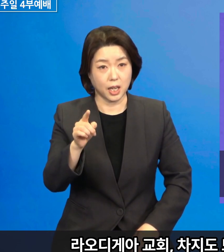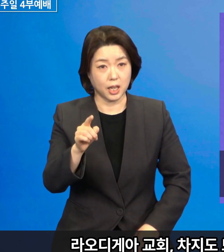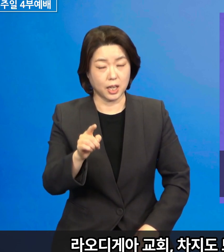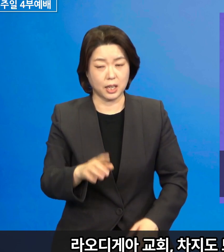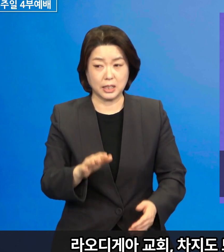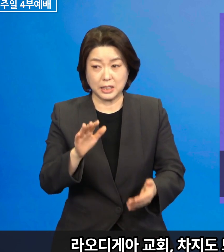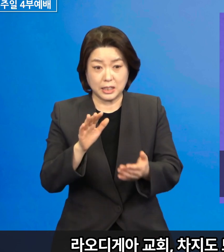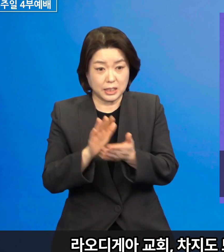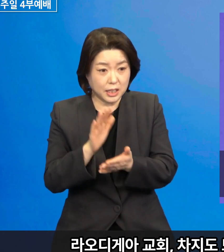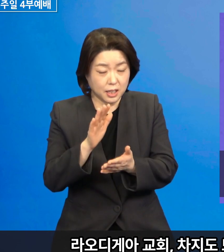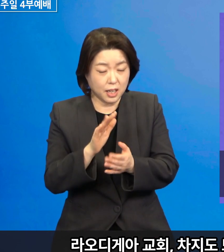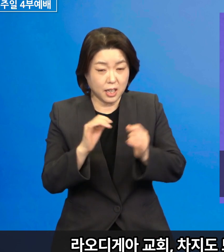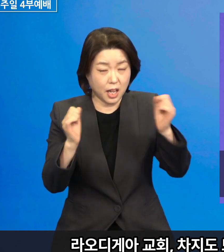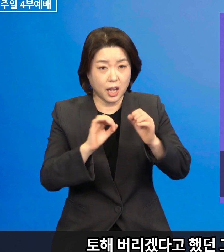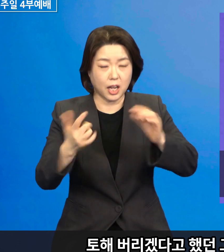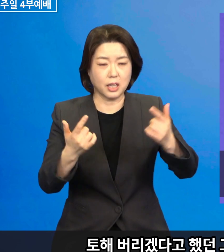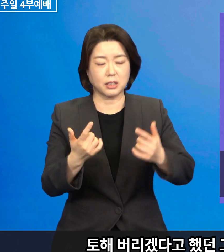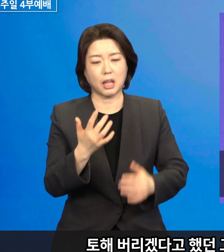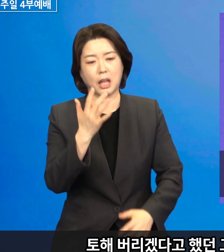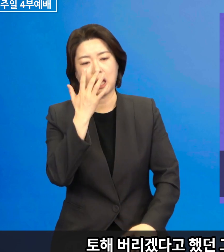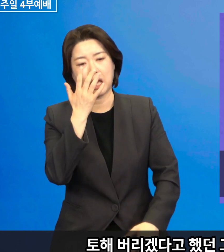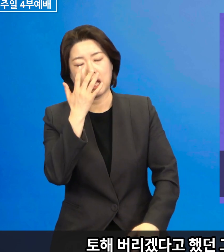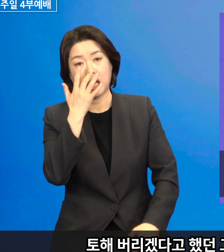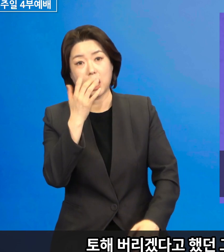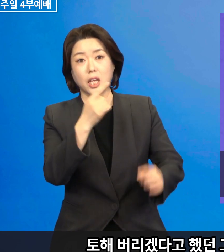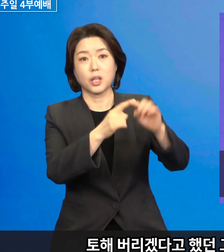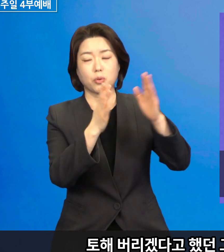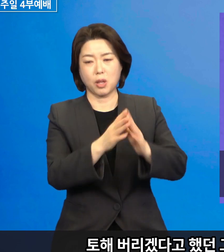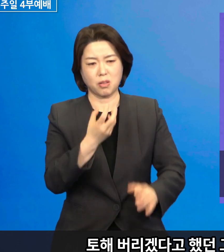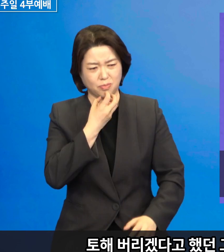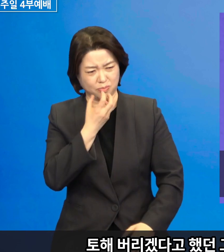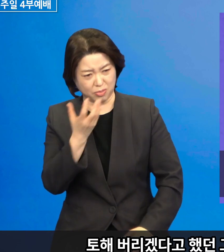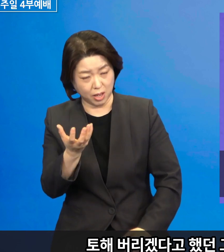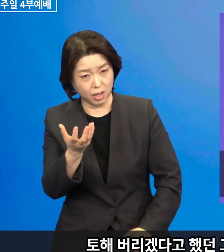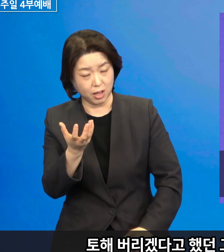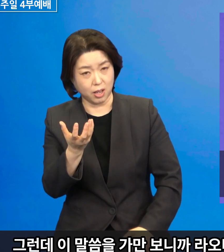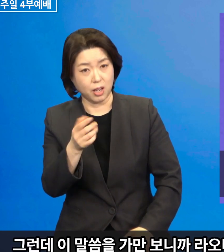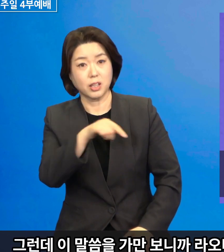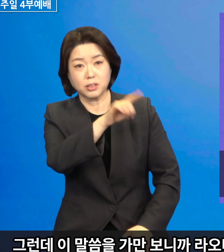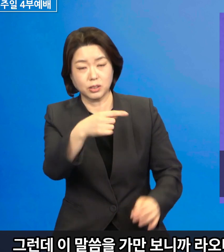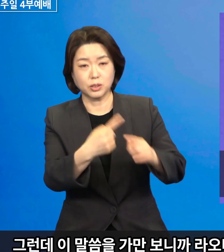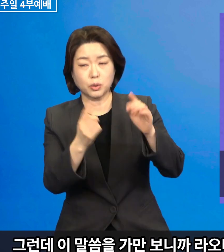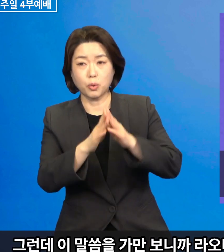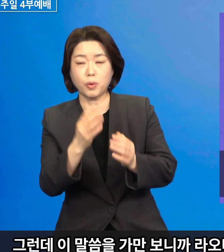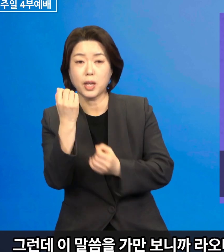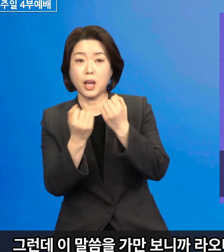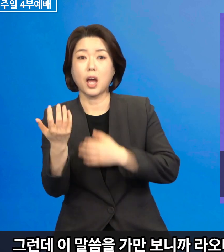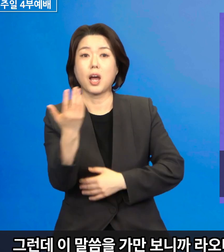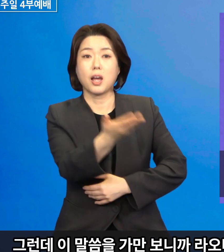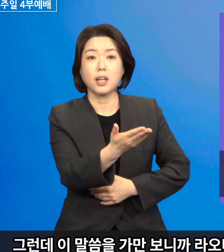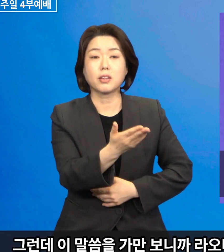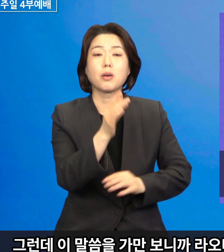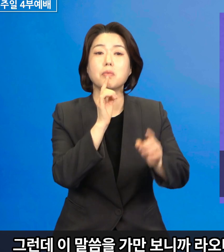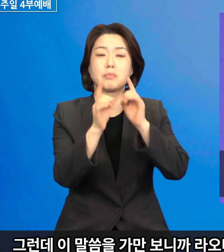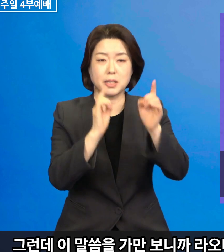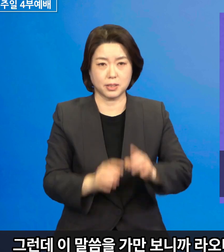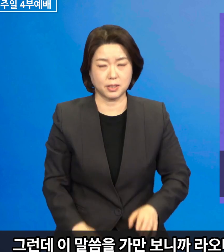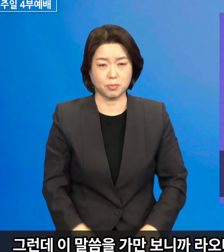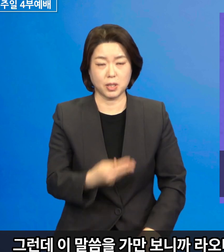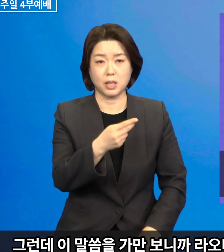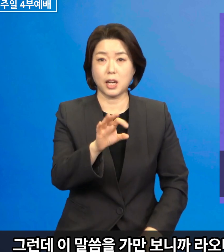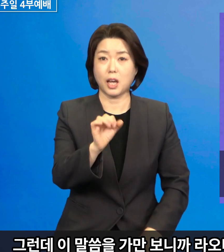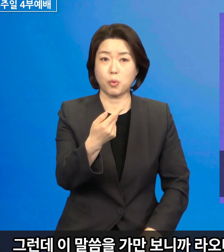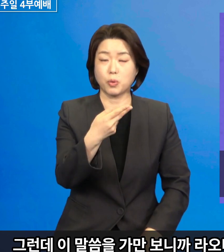차지도 뜨겁지도 않았던 미지근한 교회, 토해버리겠다고 했던 그 교회에게 주신 말씀이에요. 그런데 이 말씀을 가만 보니까